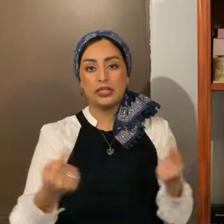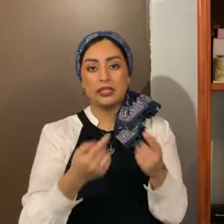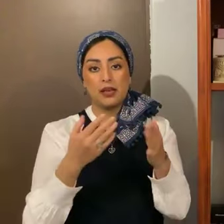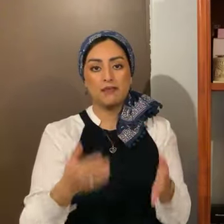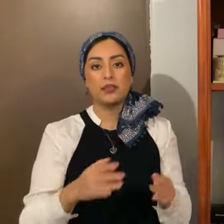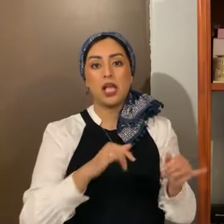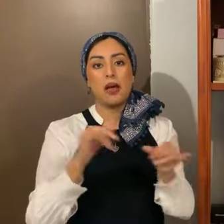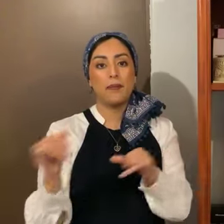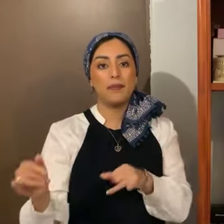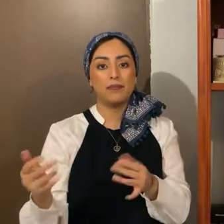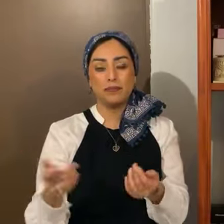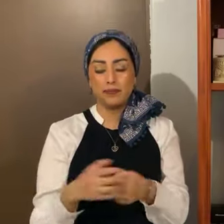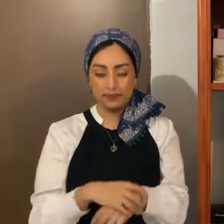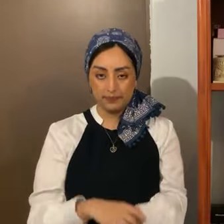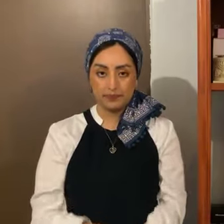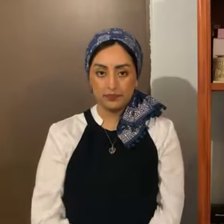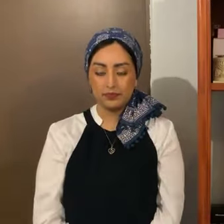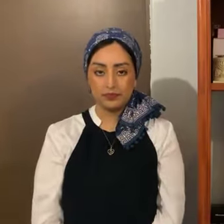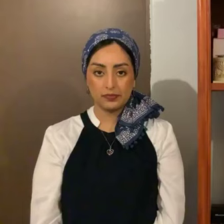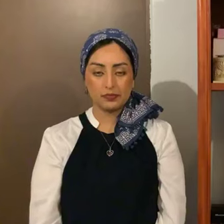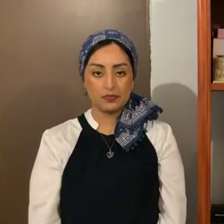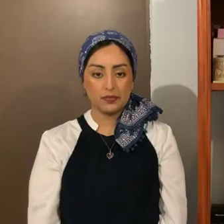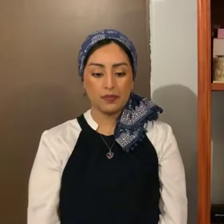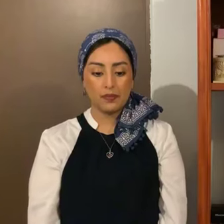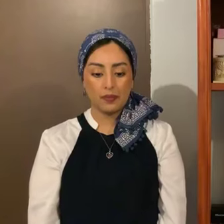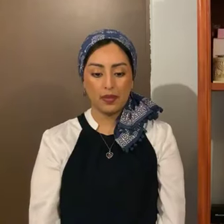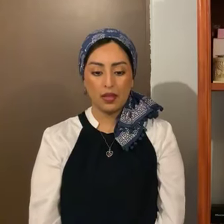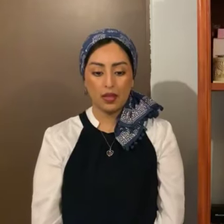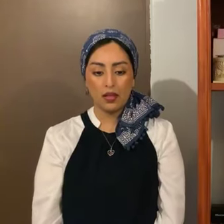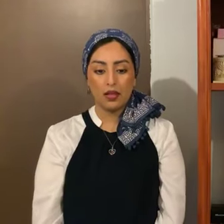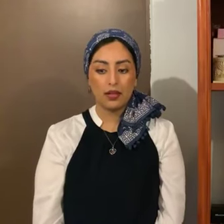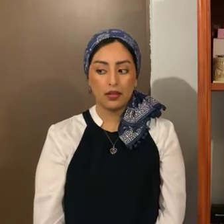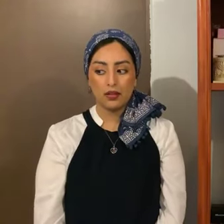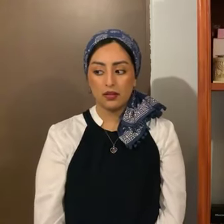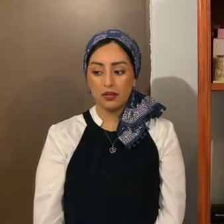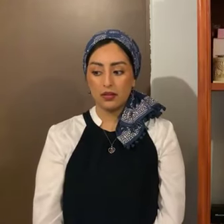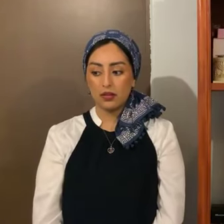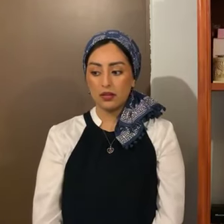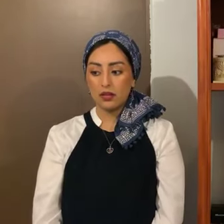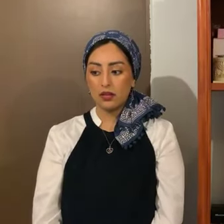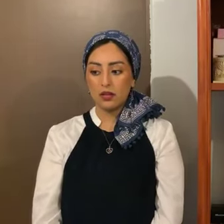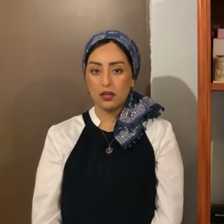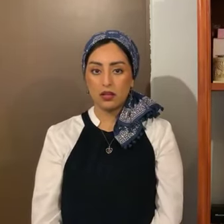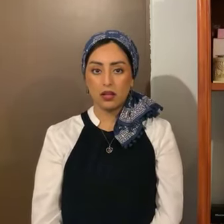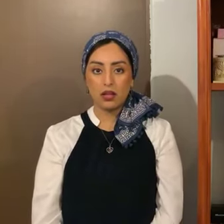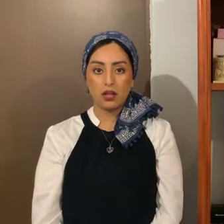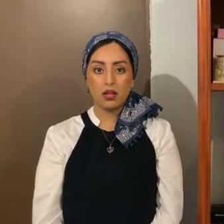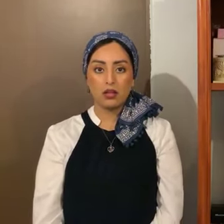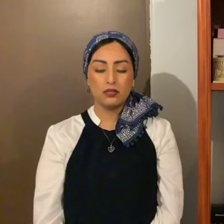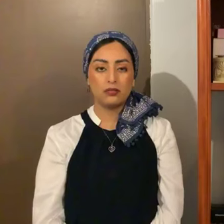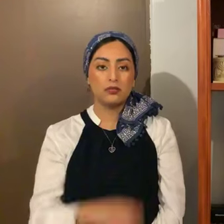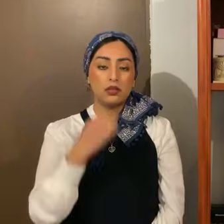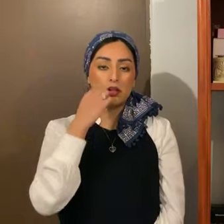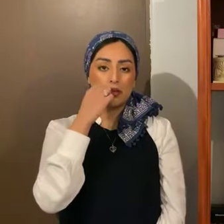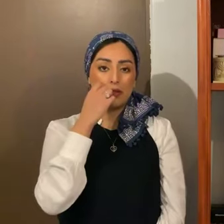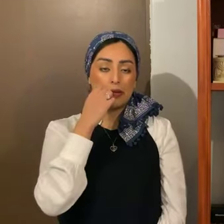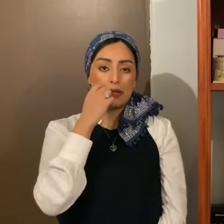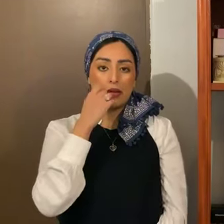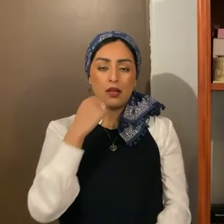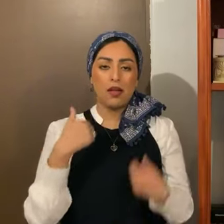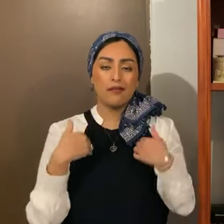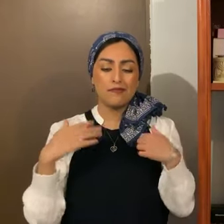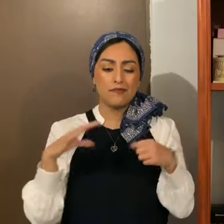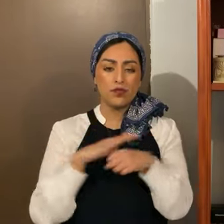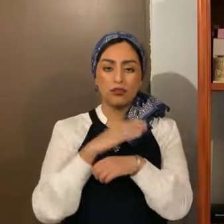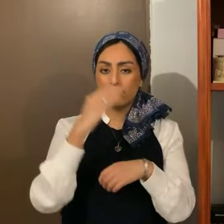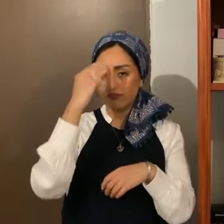¿verdad? Bueno, muy bien. Entonces, teniendo la plena seguridad, repito, que Yahweh había